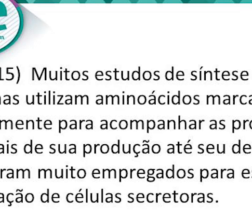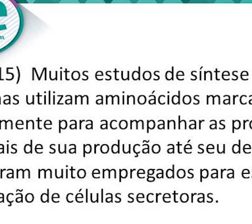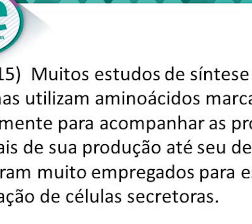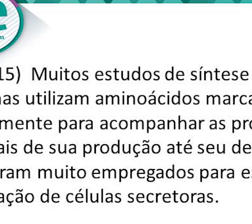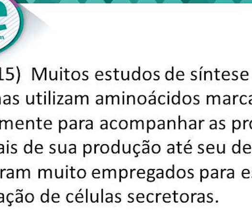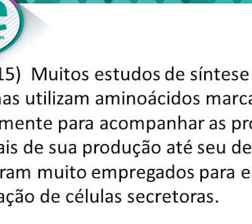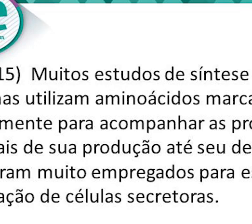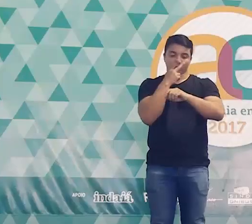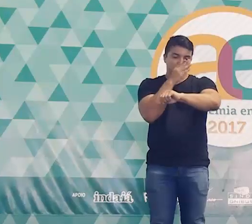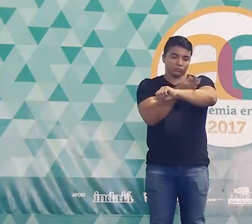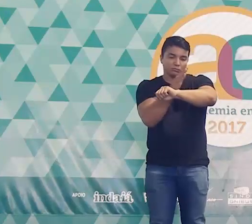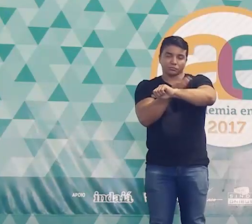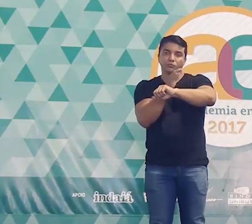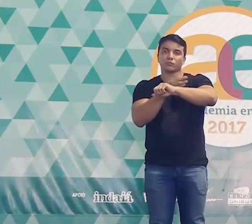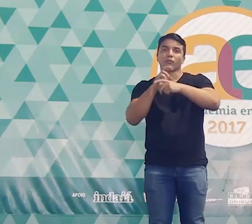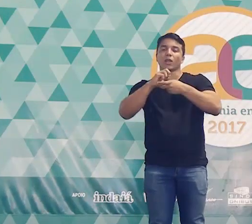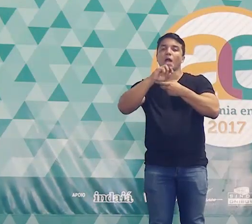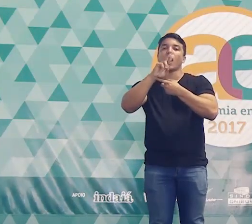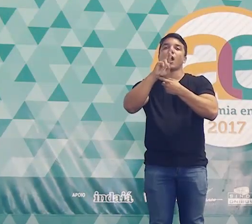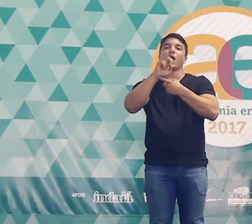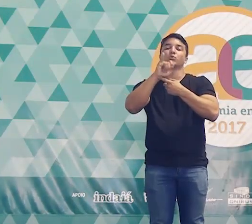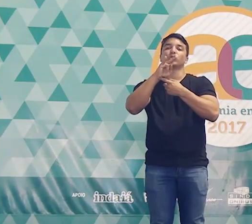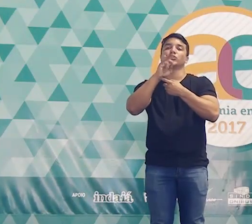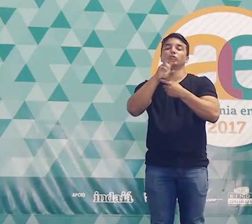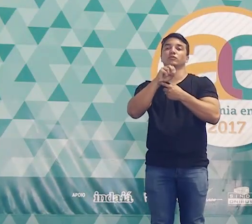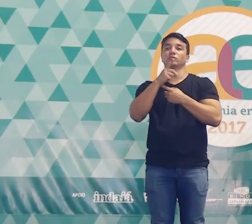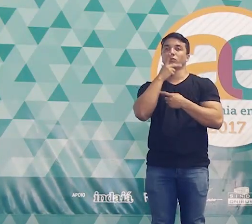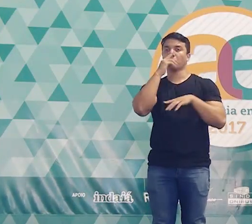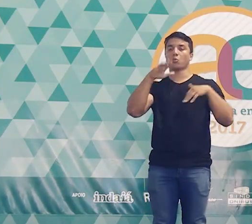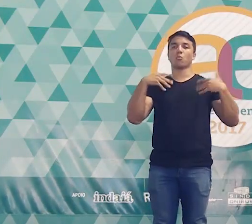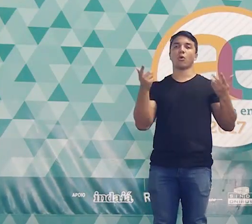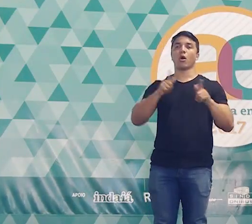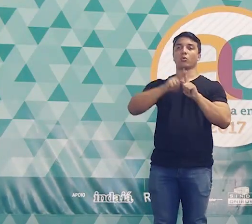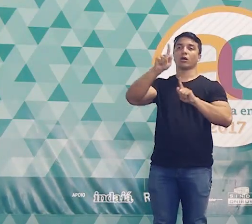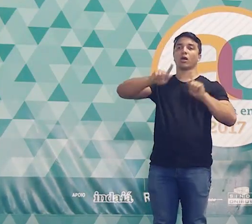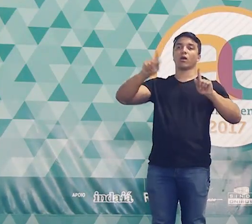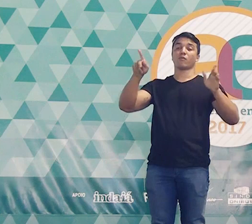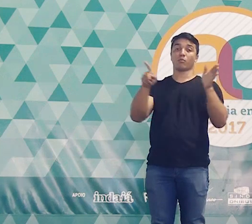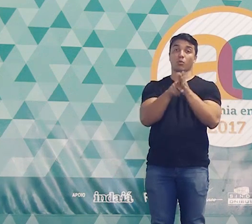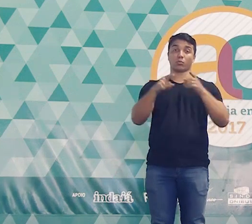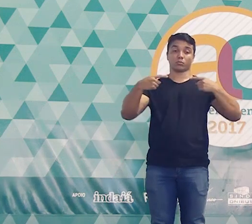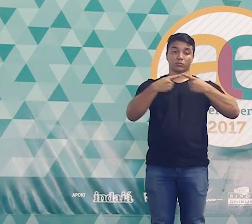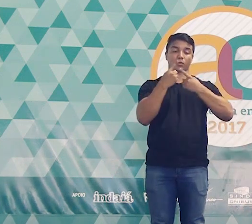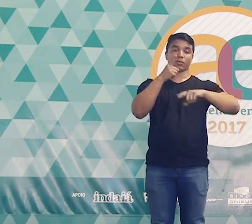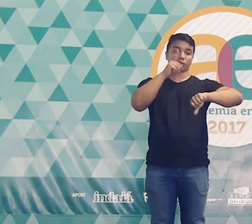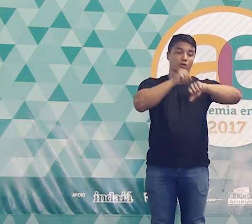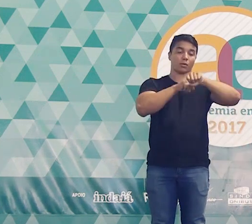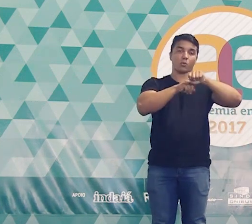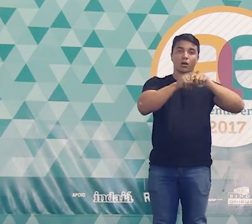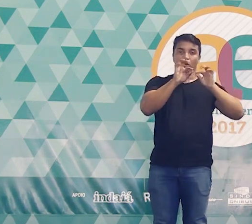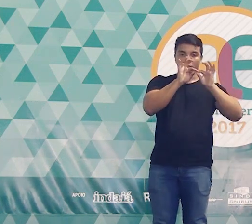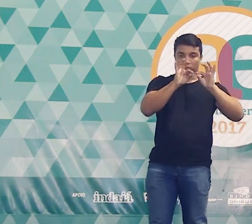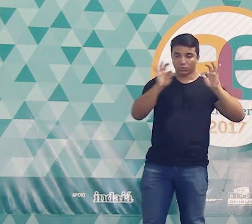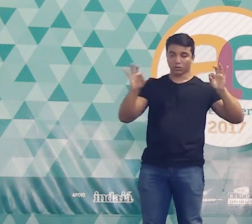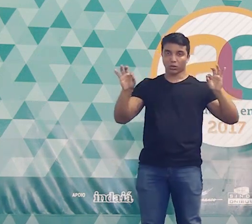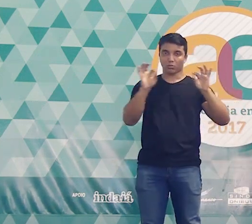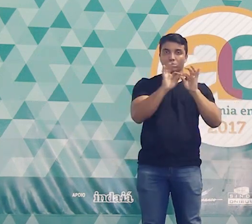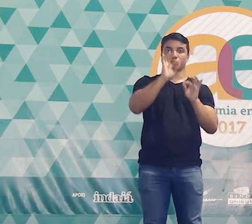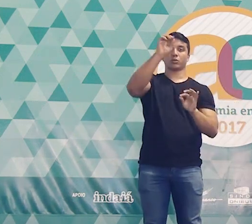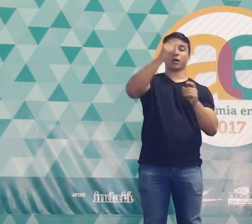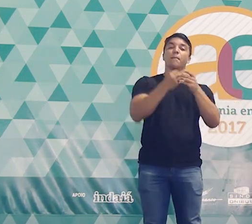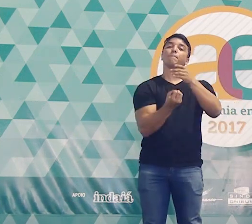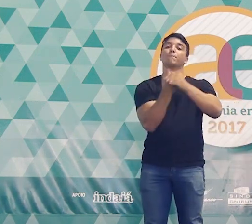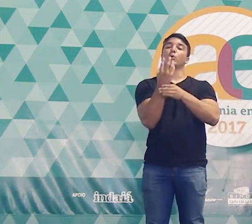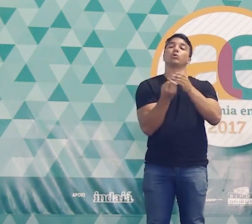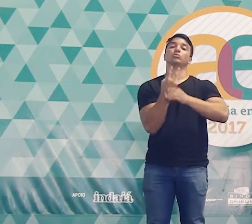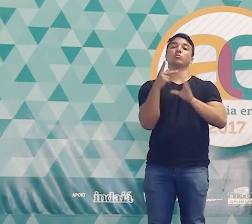de radioatividade, qual gráfico representa a evolução temporal, ou seja, cronologicamente, da